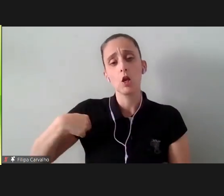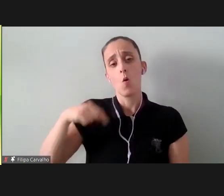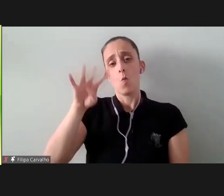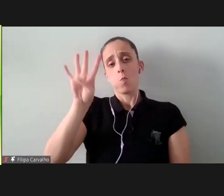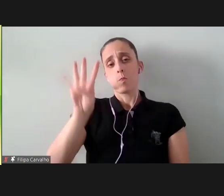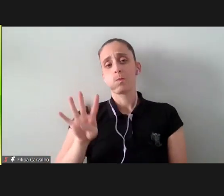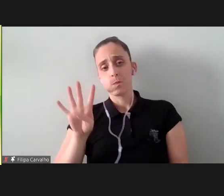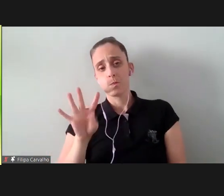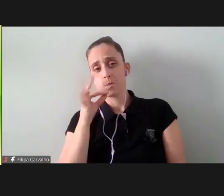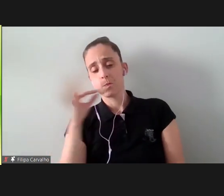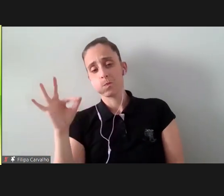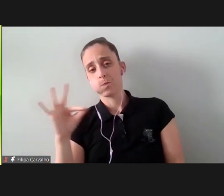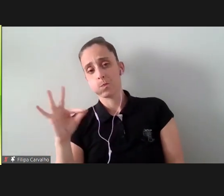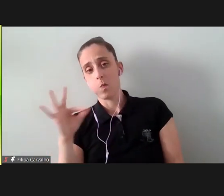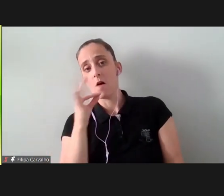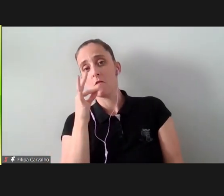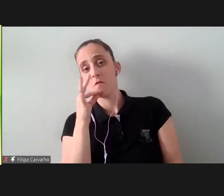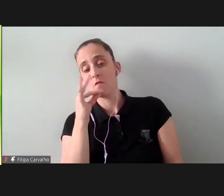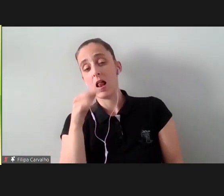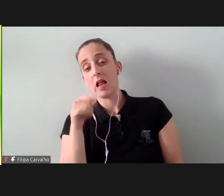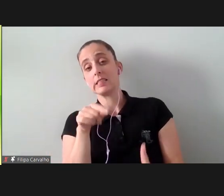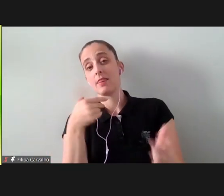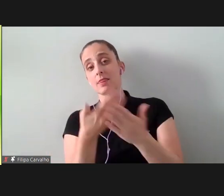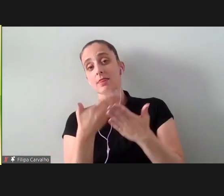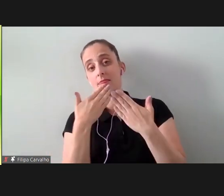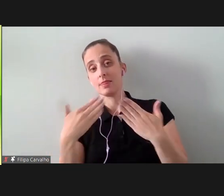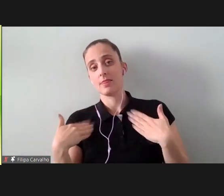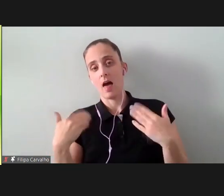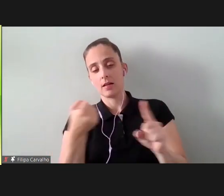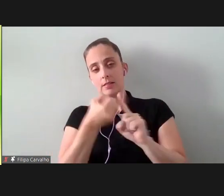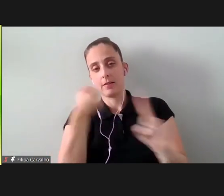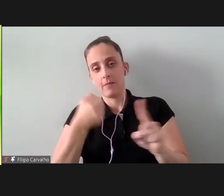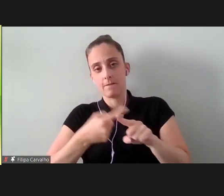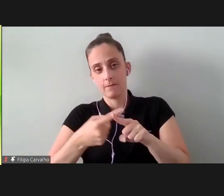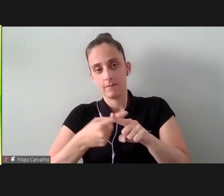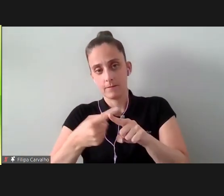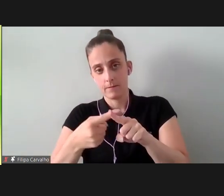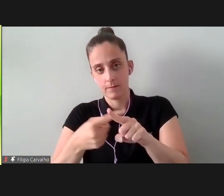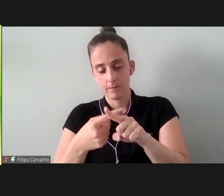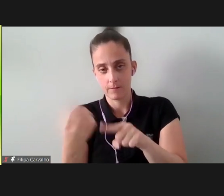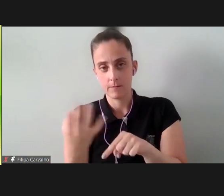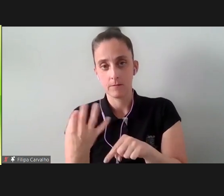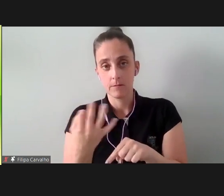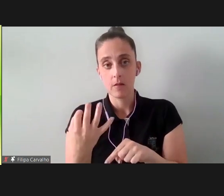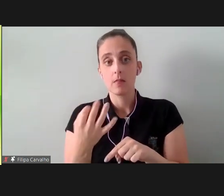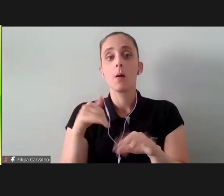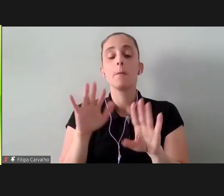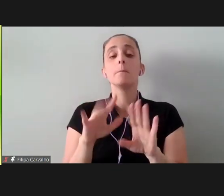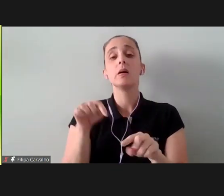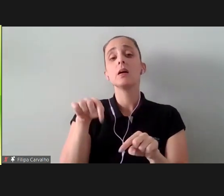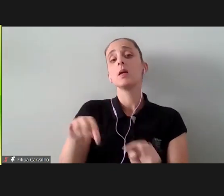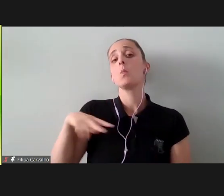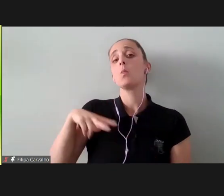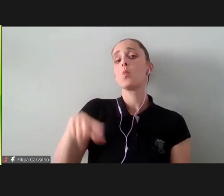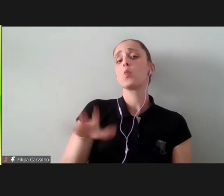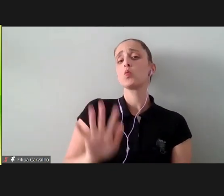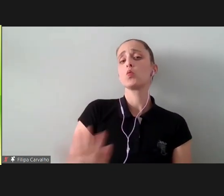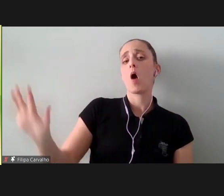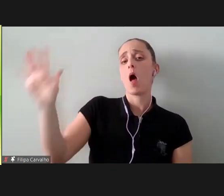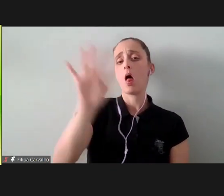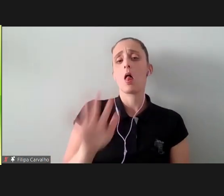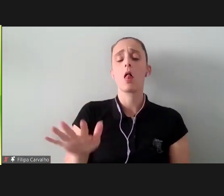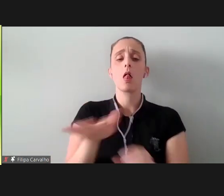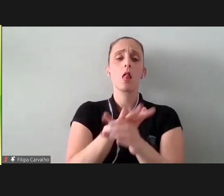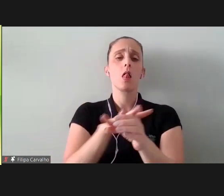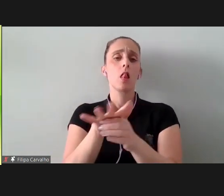torna o desafio um bocadinho mais interessante. Bom, no quadro português, e para tentar